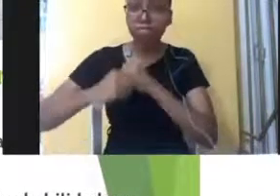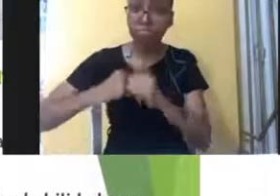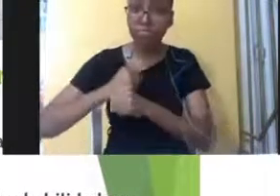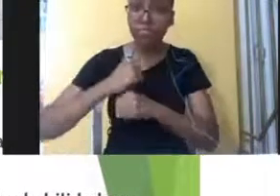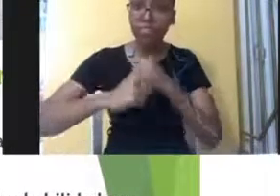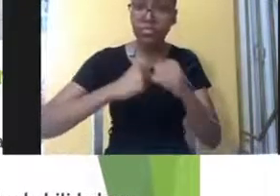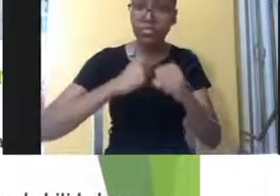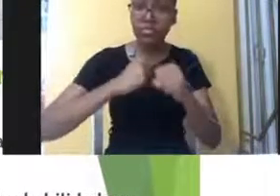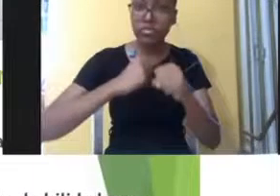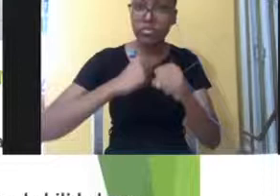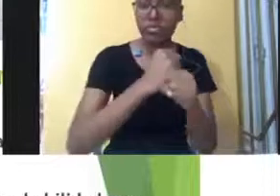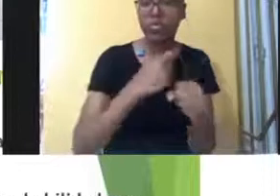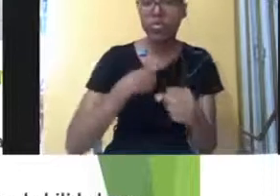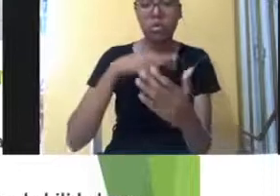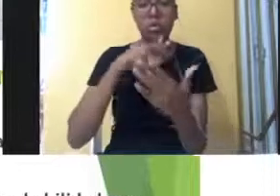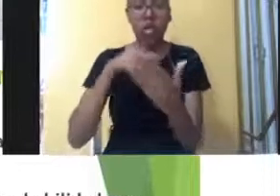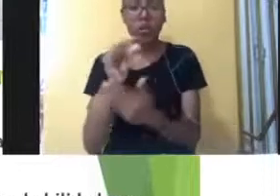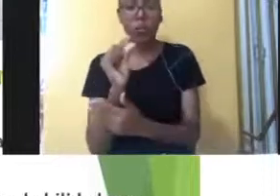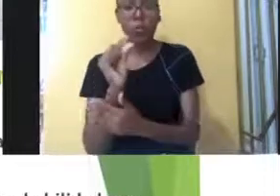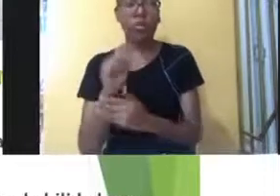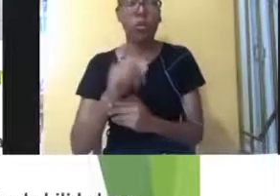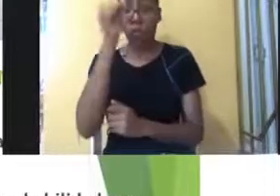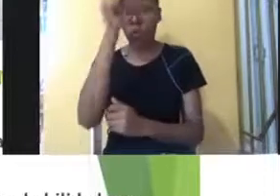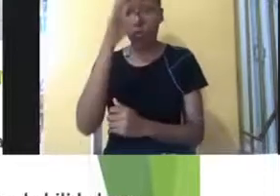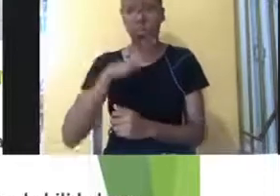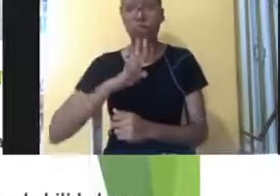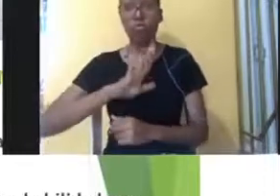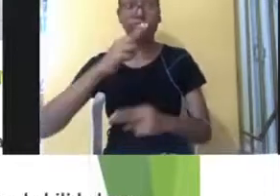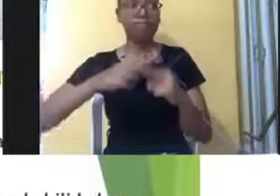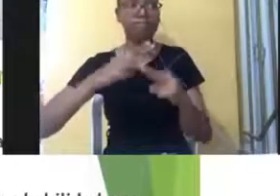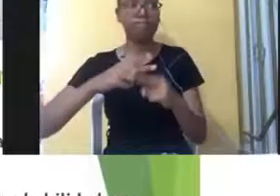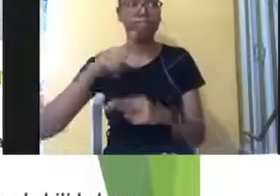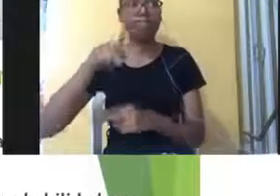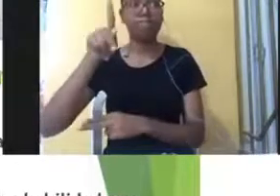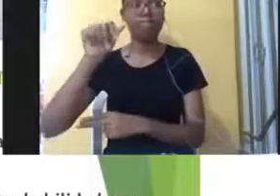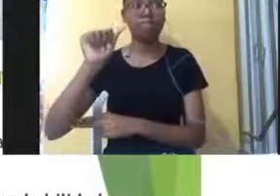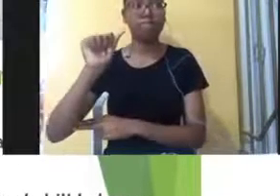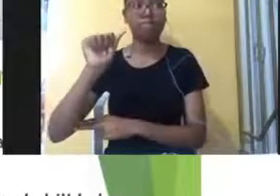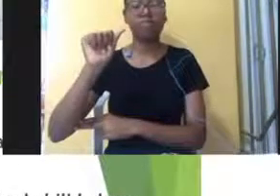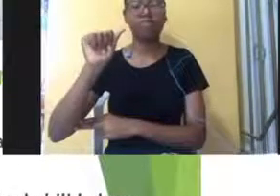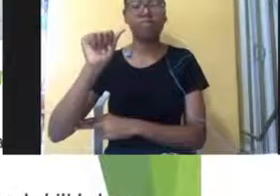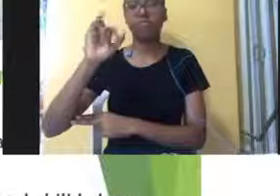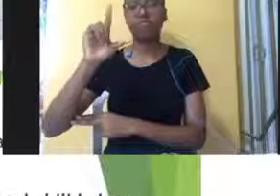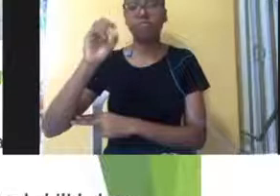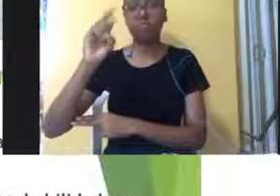Taylor, voy a leer solamente dos, lo ve como todas las habilidades y hábitos que se aprende como miembro de la sociedad, lo